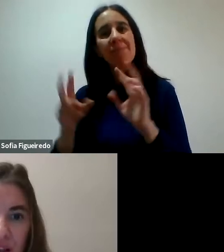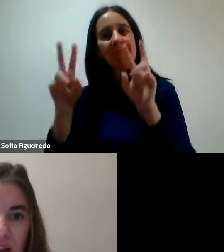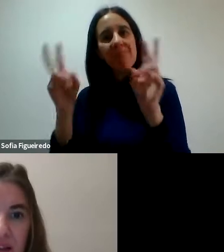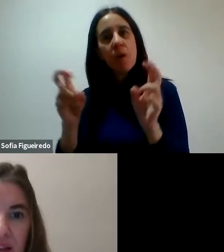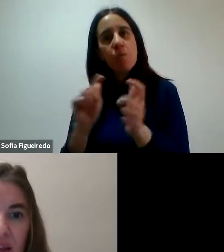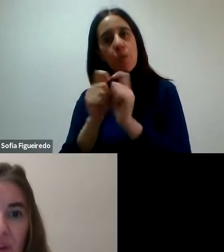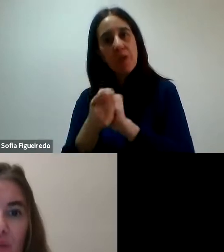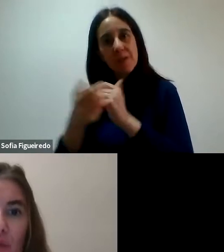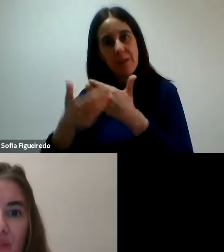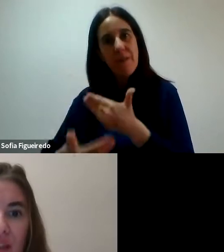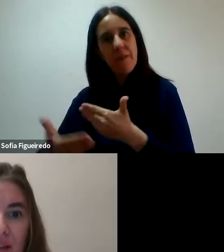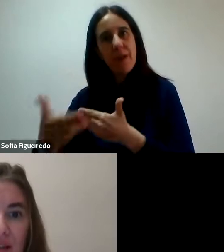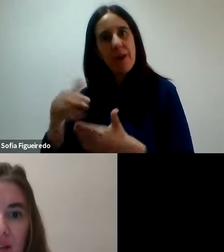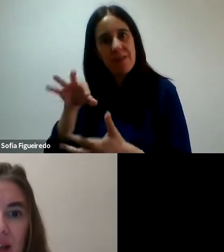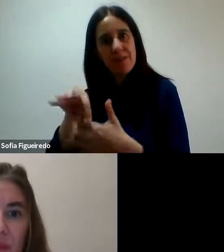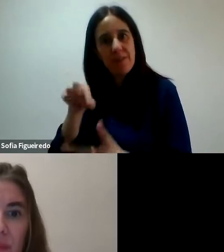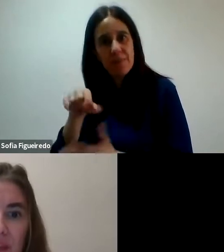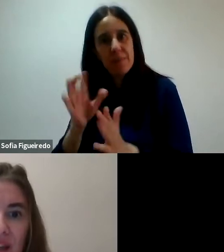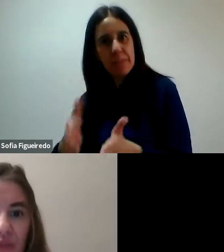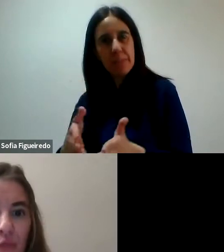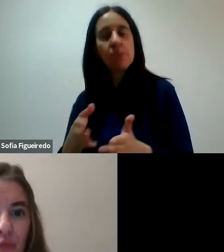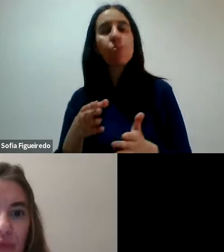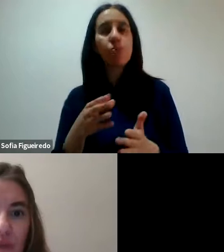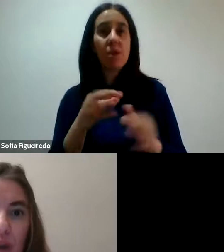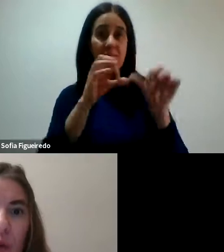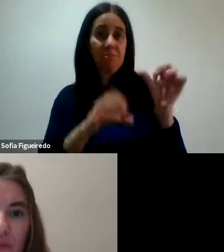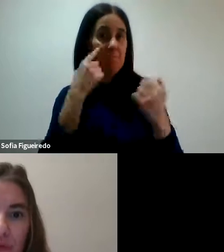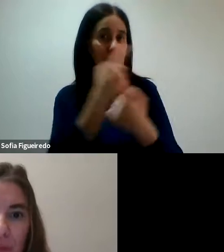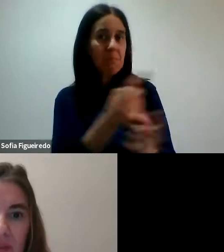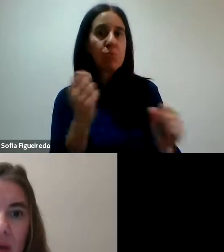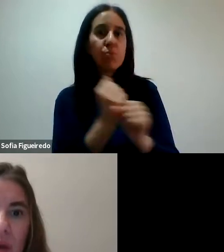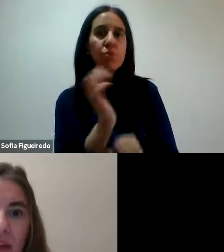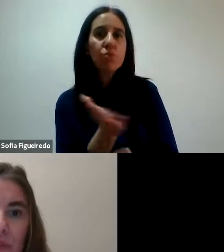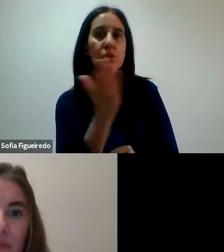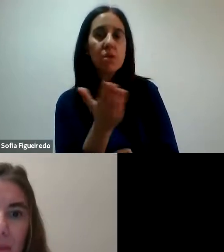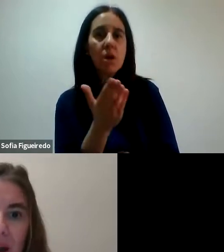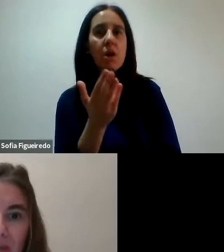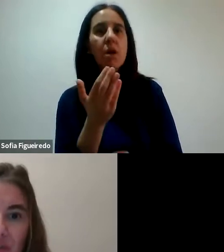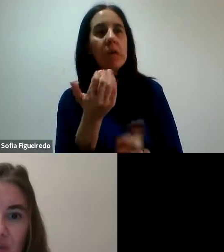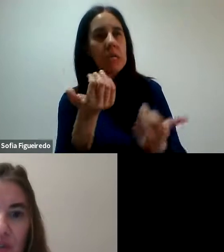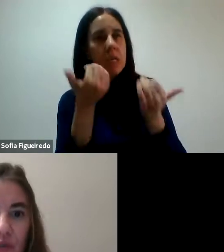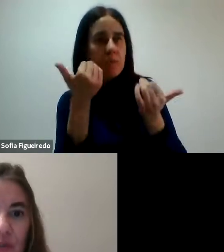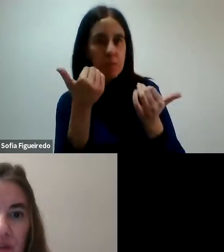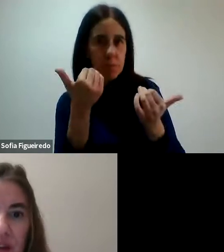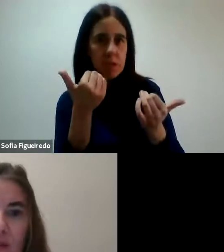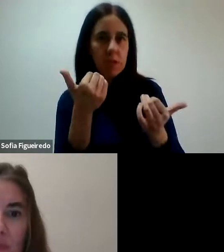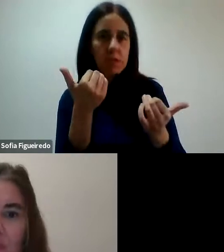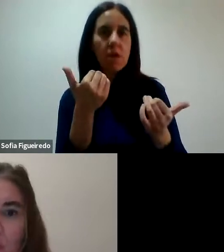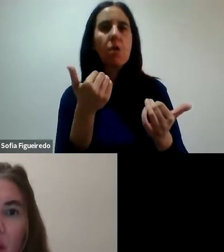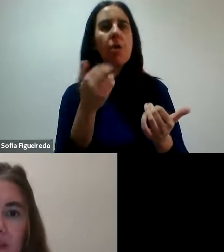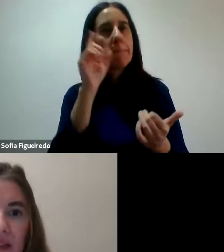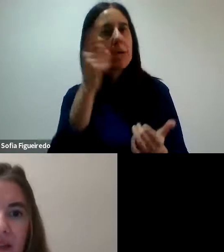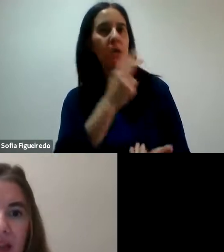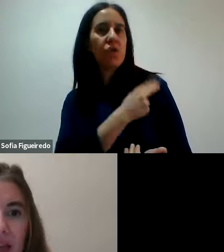para ficar, para se conseguir dar uma mensagem produtiva e com uma informação não fará parte das FIAs fornecer a